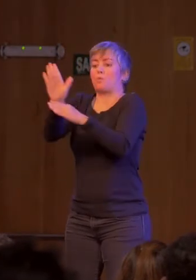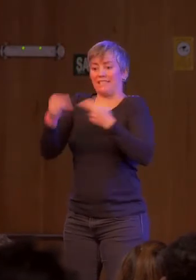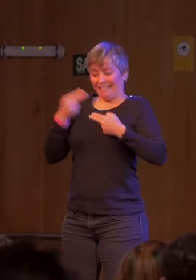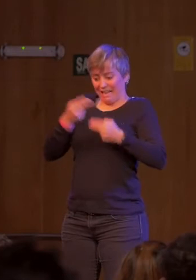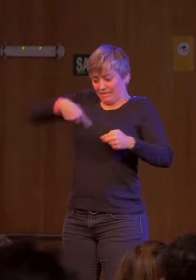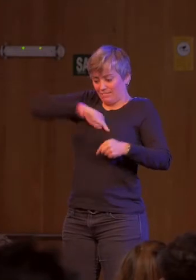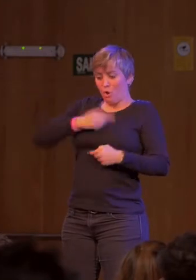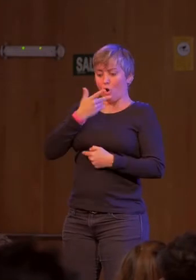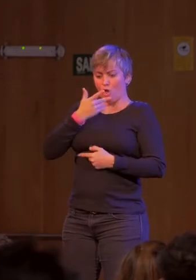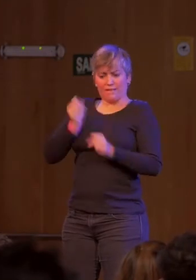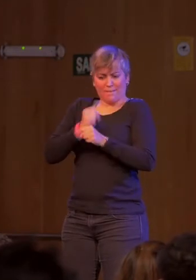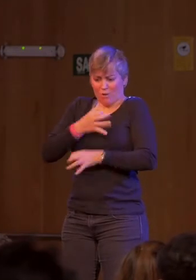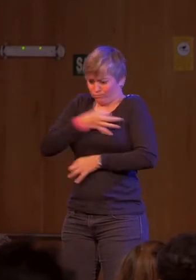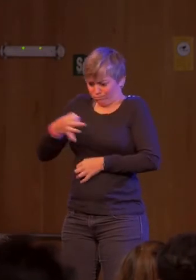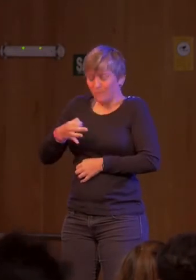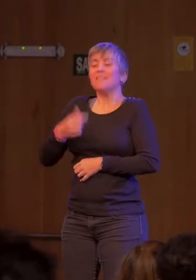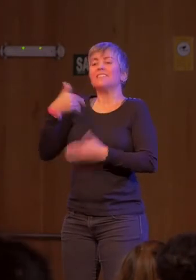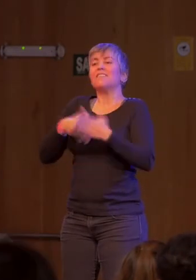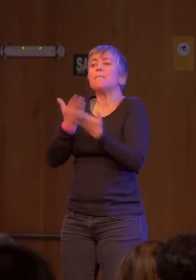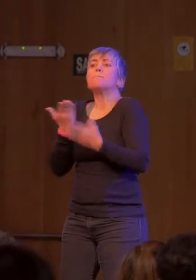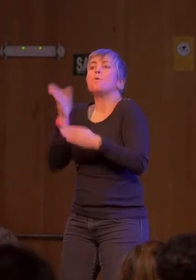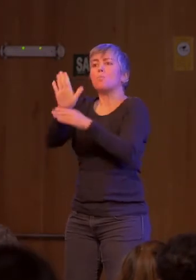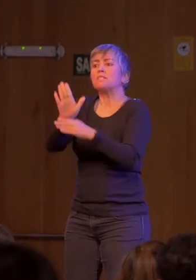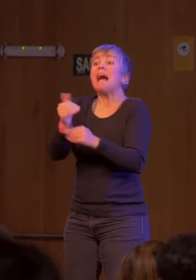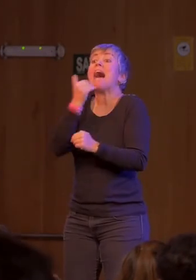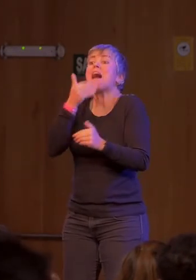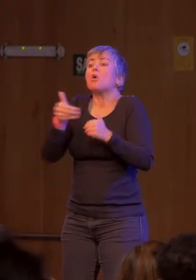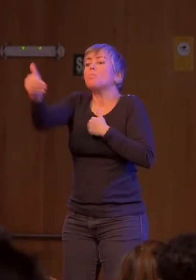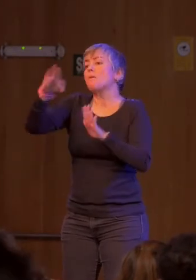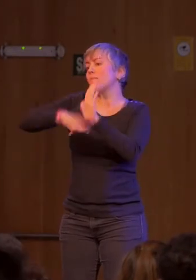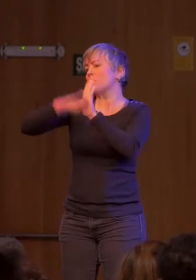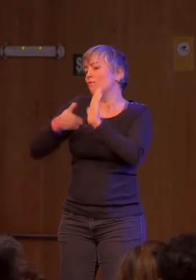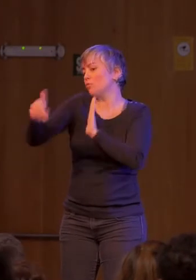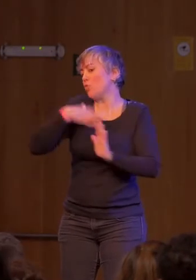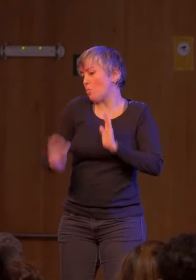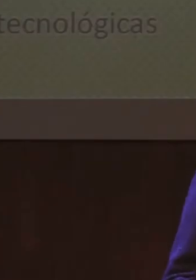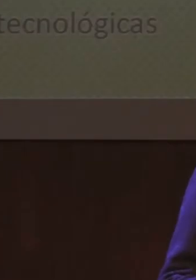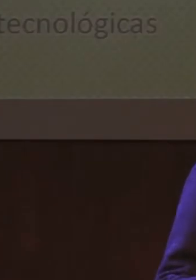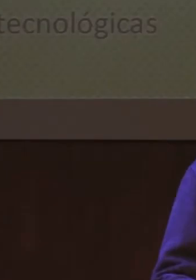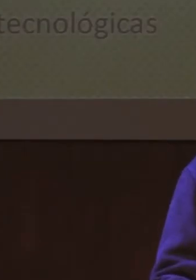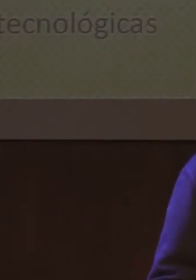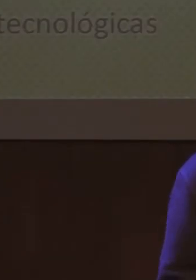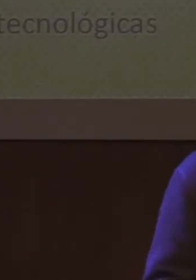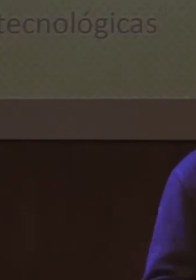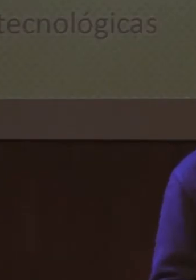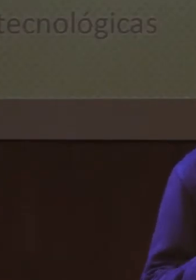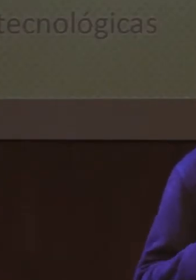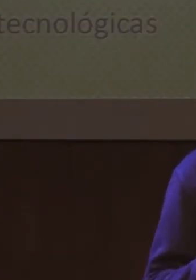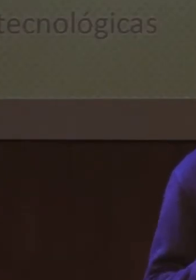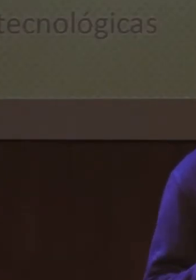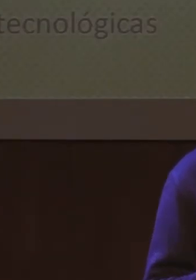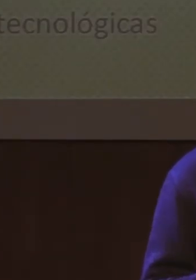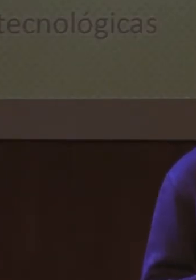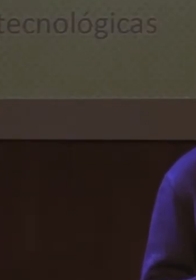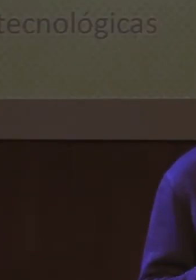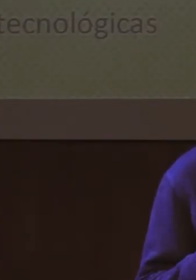taxi, que conocemos nuestro trabajo, de algo que podría estar en una aplicación del ayuntamiento, como es este mapa de demanda, para que